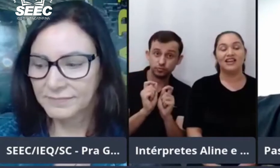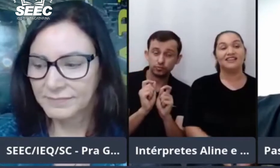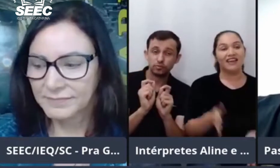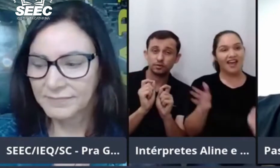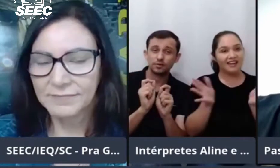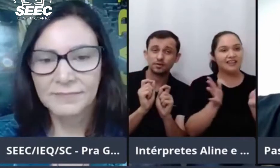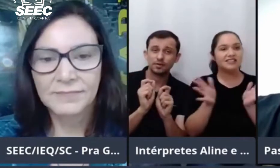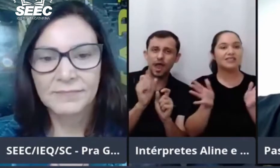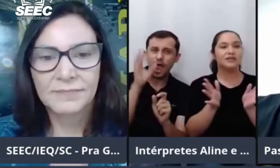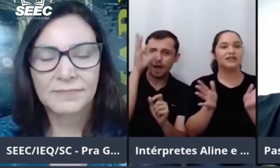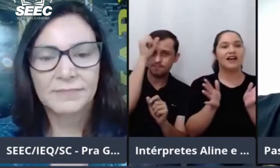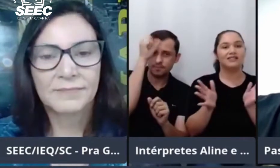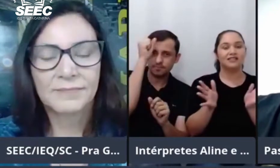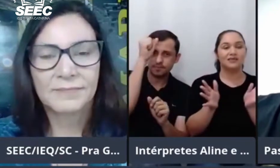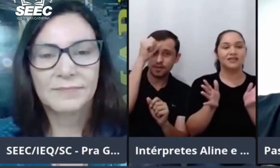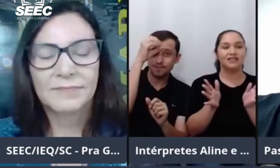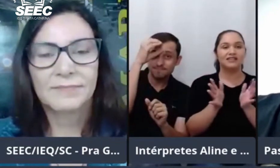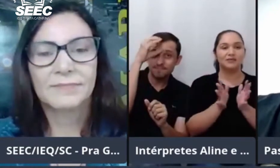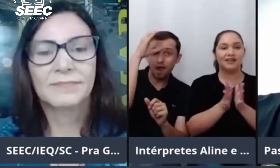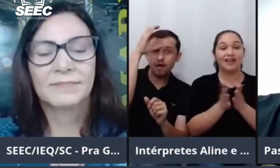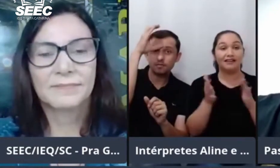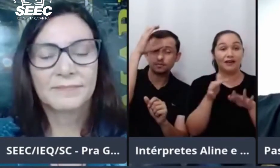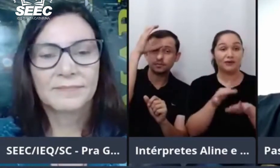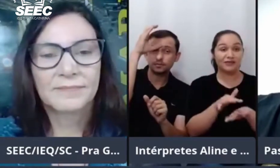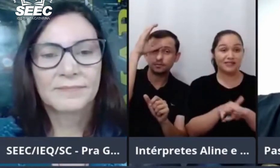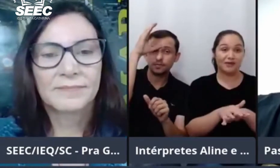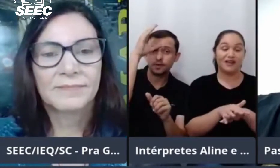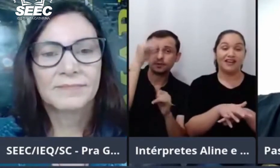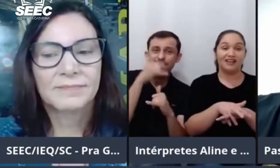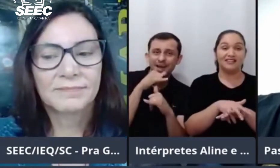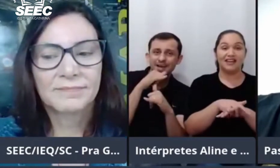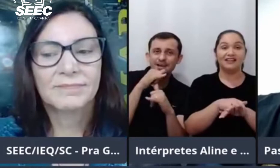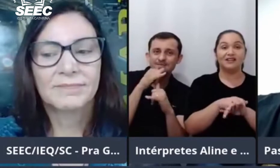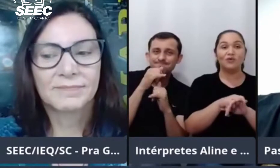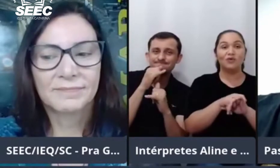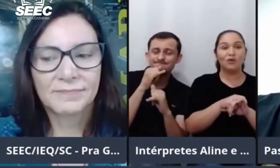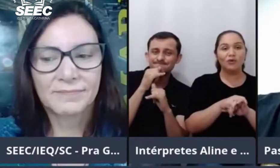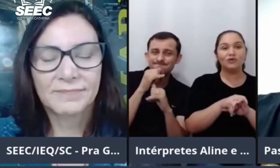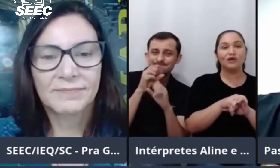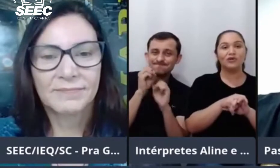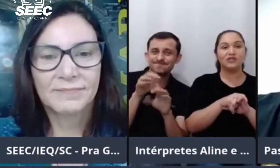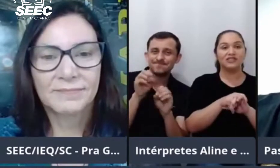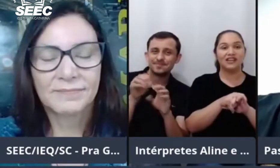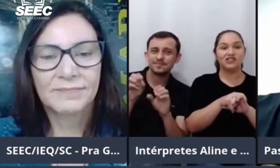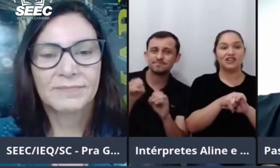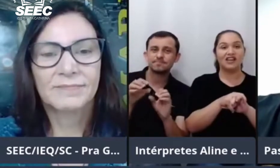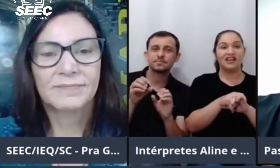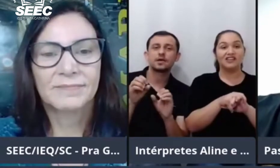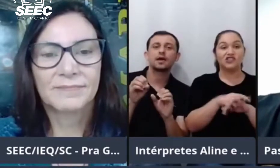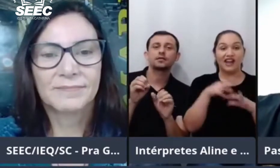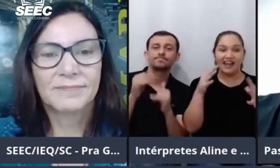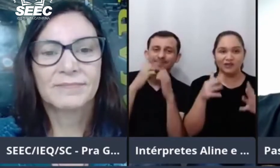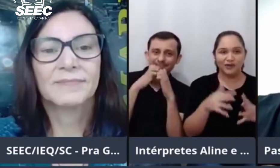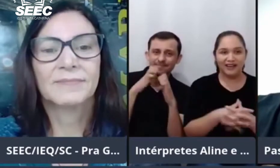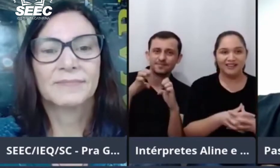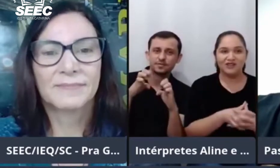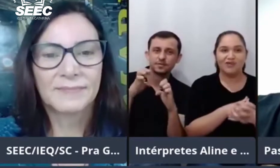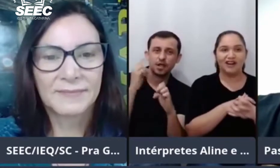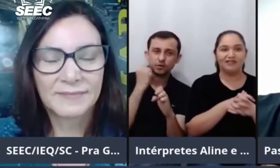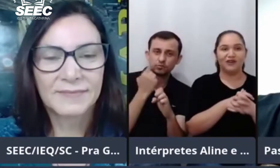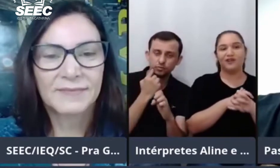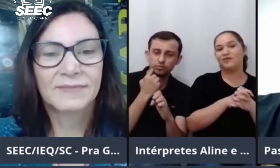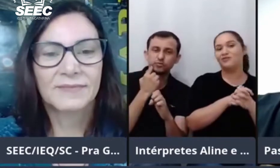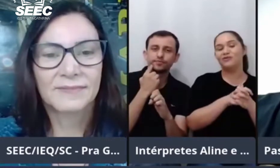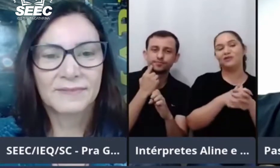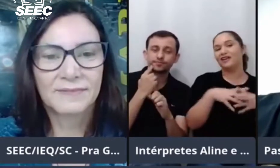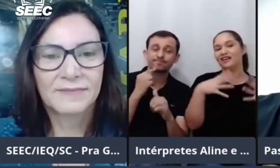eles querem acessibilidade, sim, mas eles também querem a inclusão. Eles querem ter um culto onde seja direto para eles, como